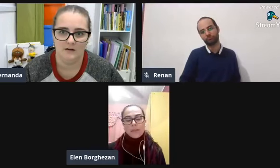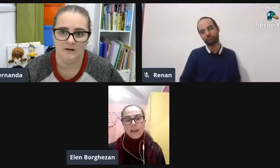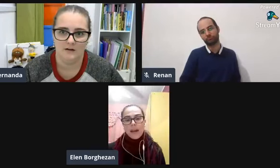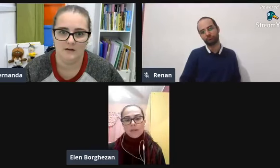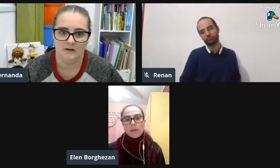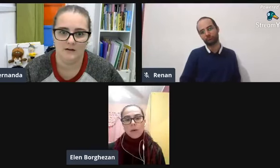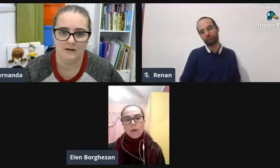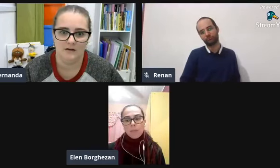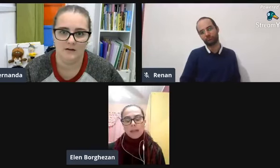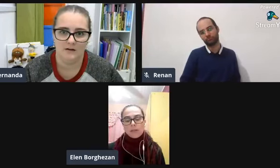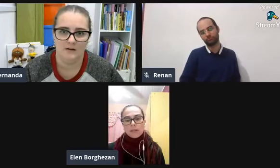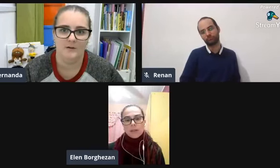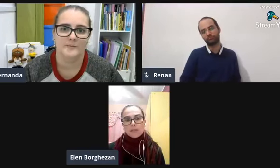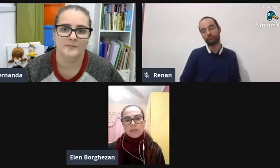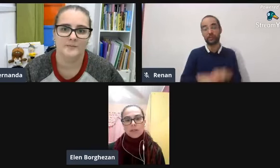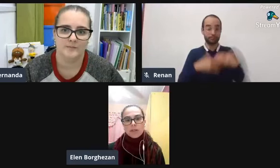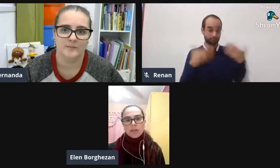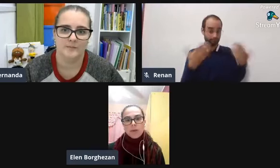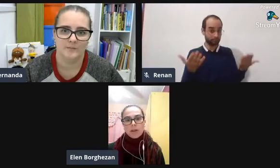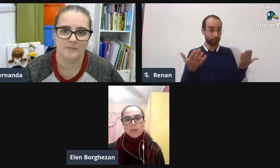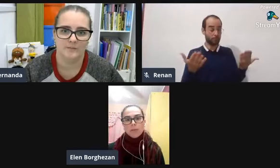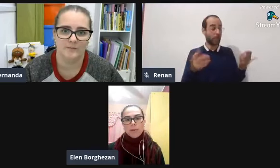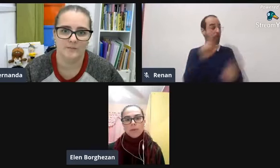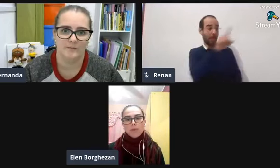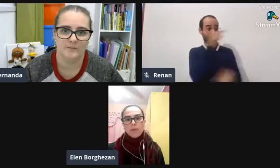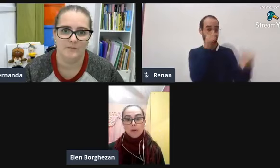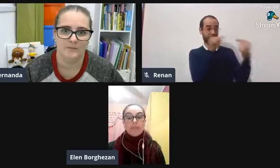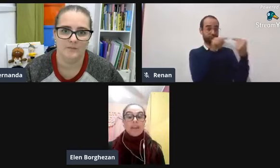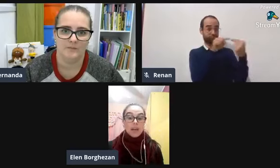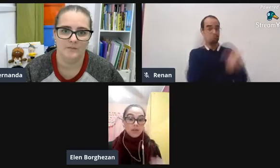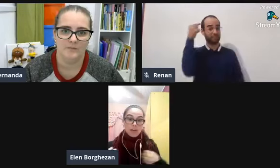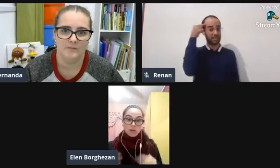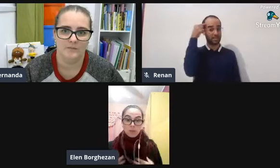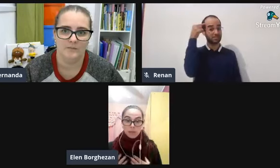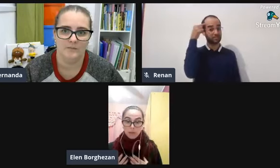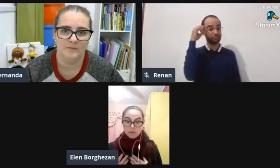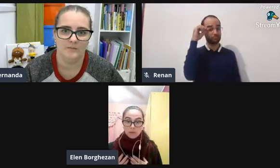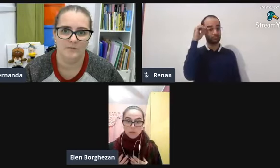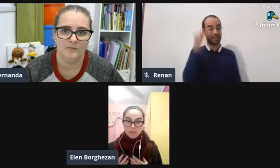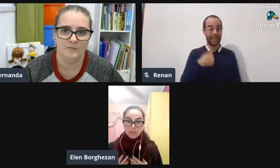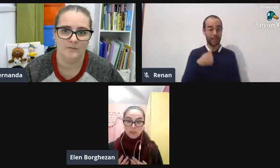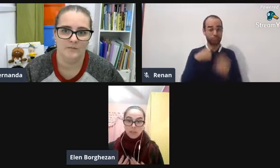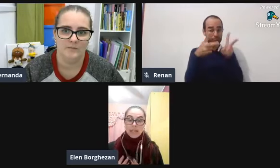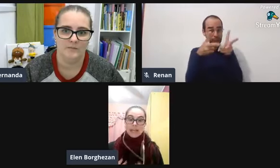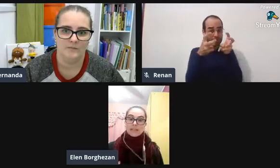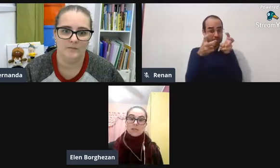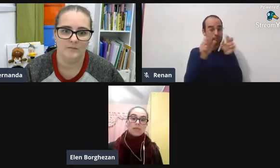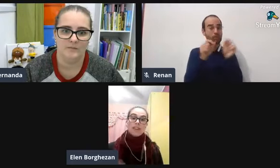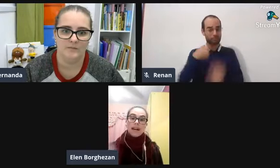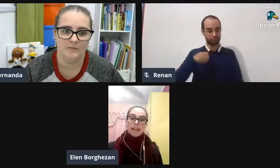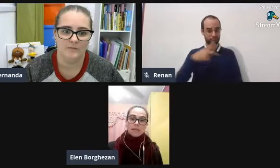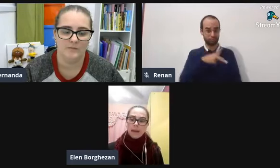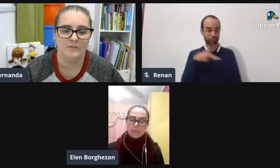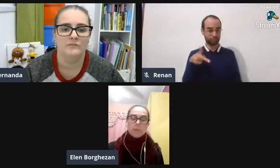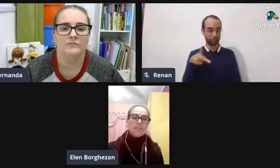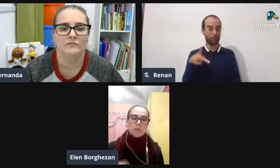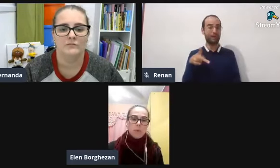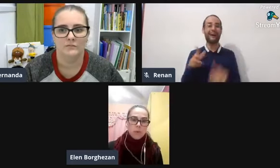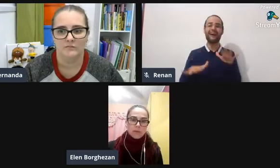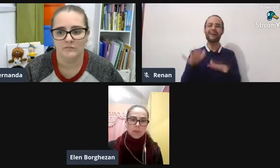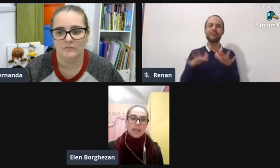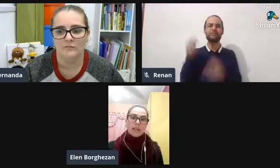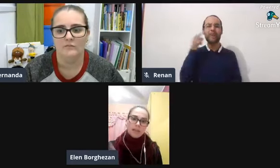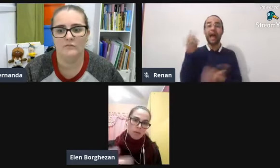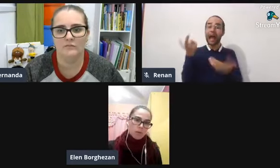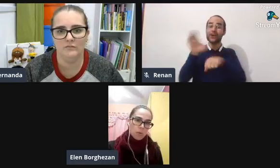Não, pois é, isso que eu penso, assim, nesse sentido, eu acho muito, eu vejo, pelo menos, quanto professora, que às vezes tu fala, vamos fazer